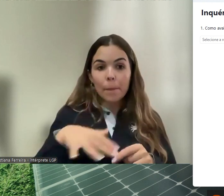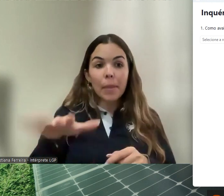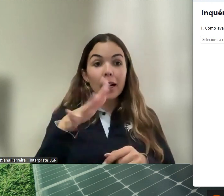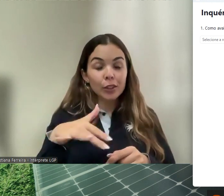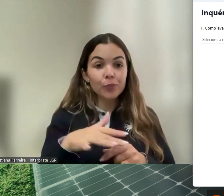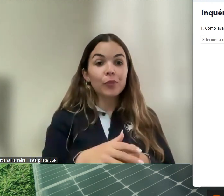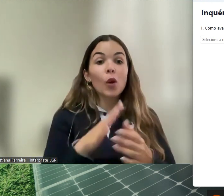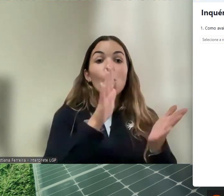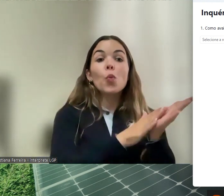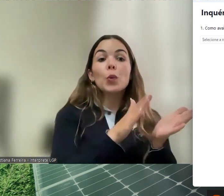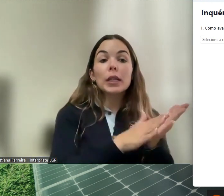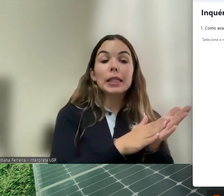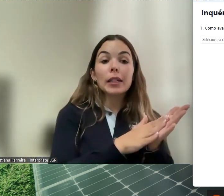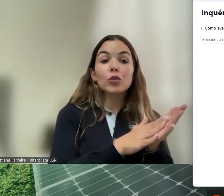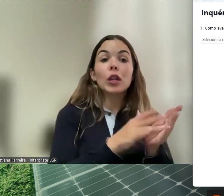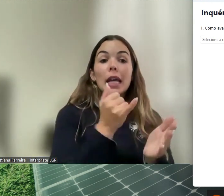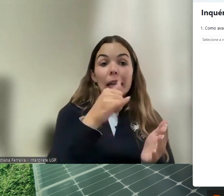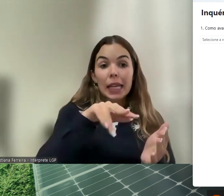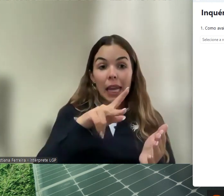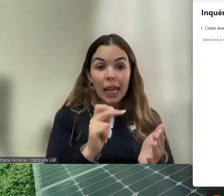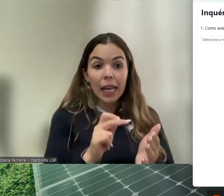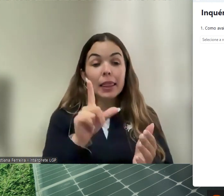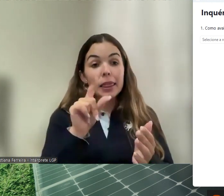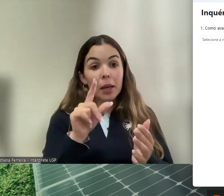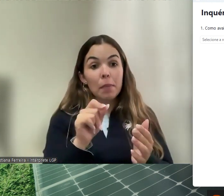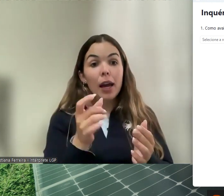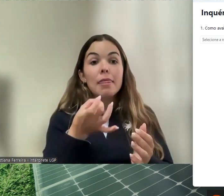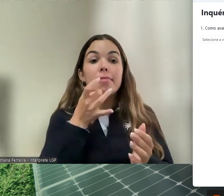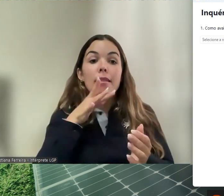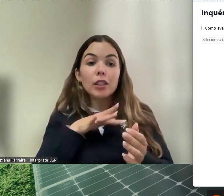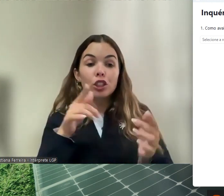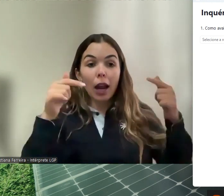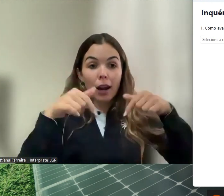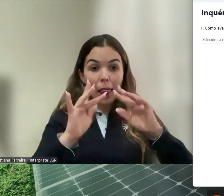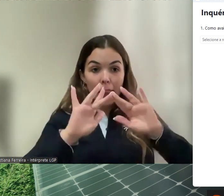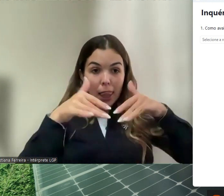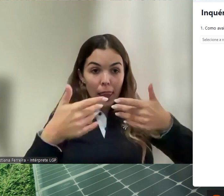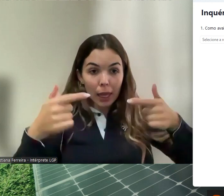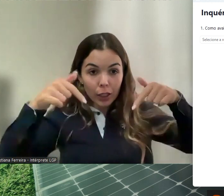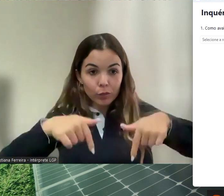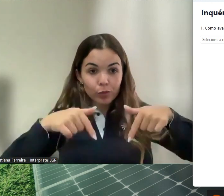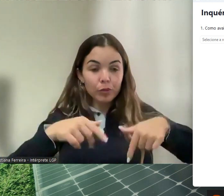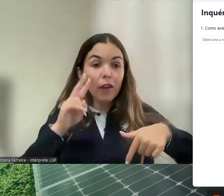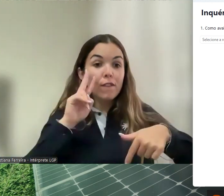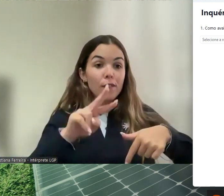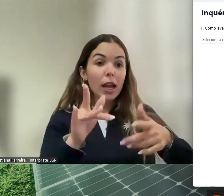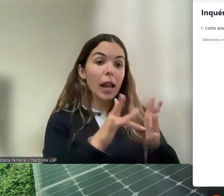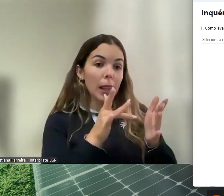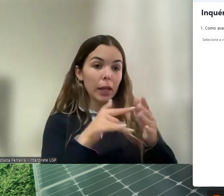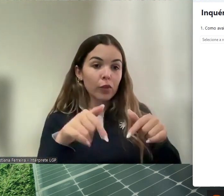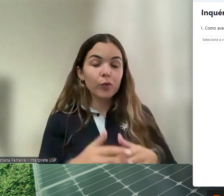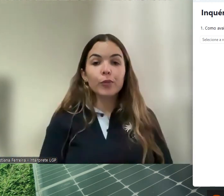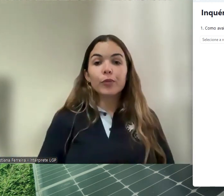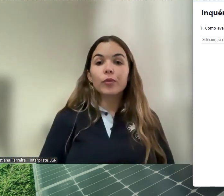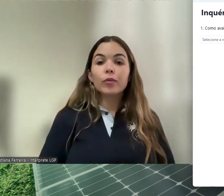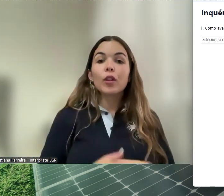publicado recentemente pela INA Editora. Iremos também deixar um link no chat para que possa saber mais sobre esta obra.